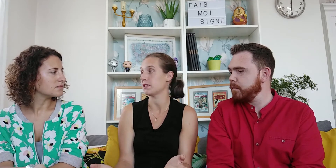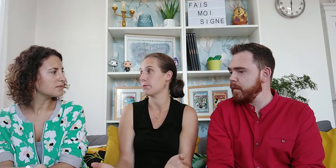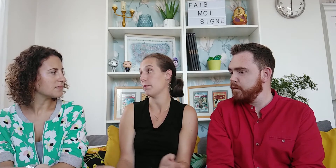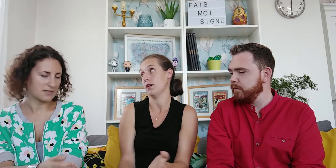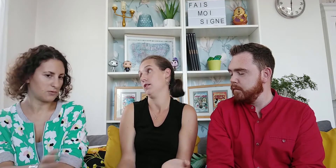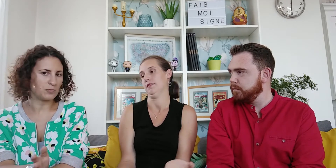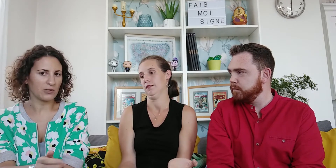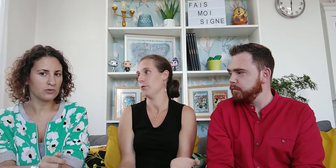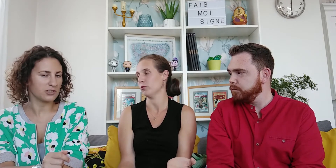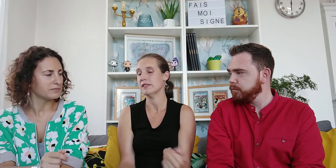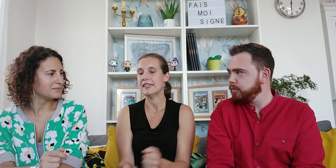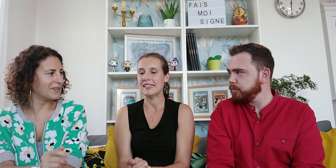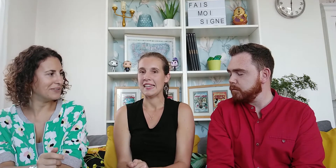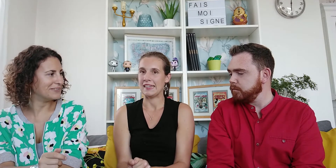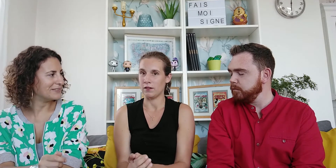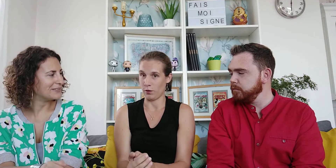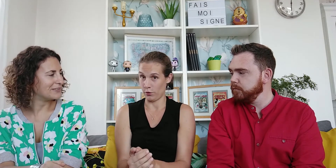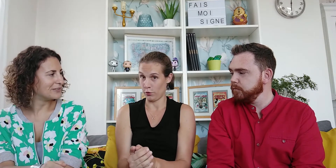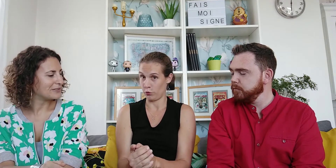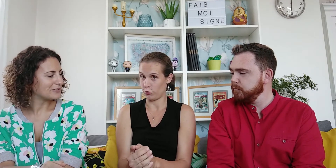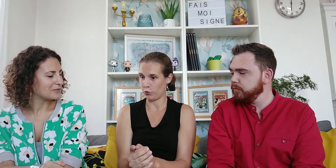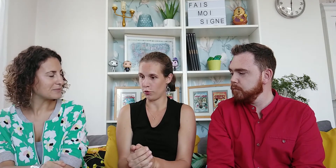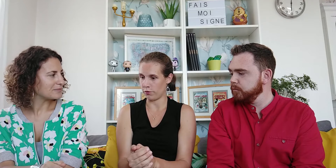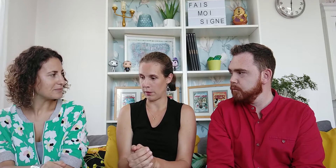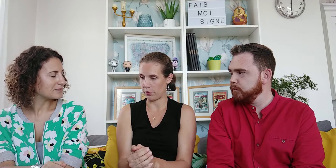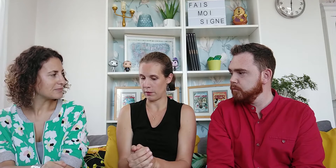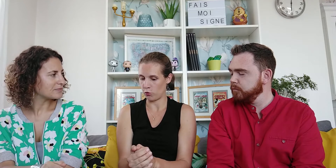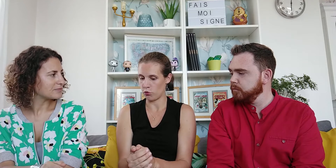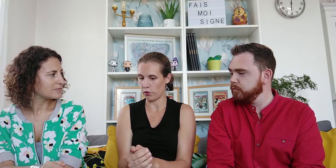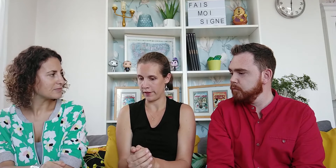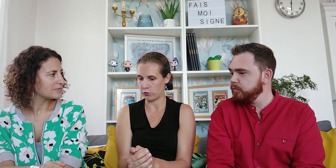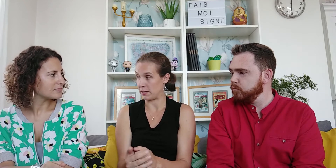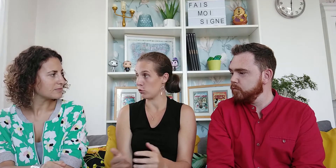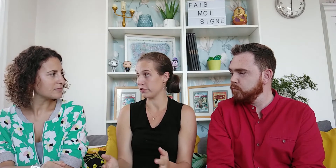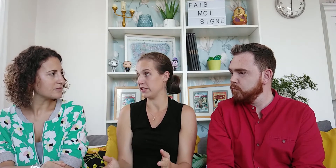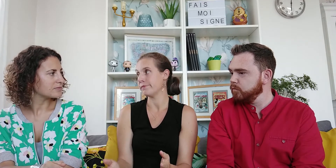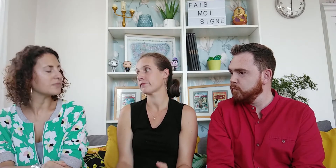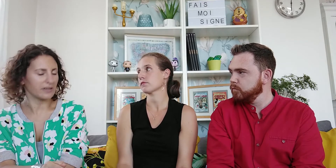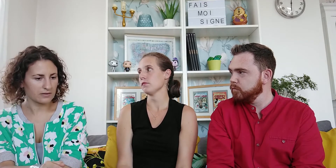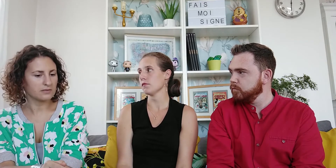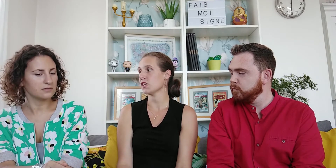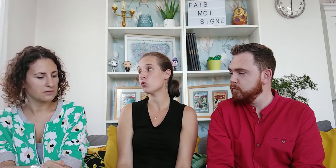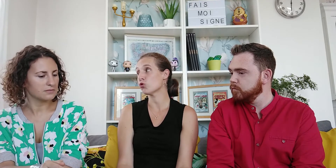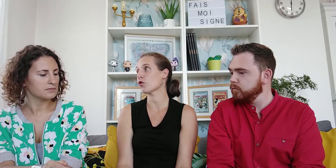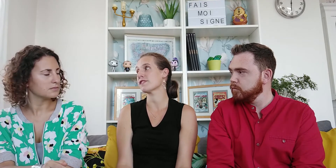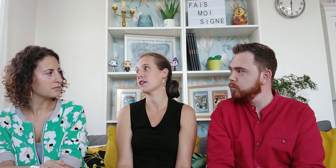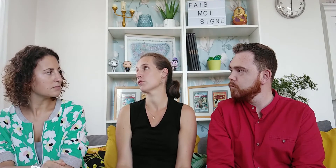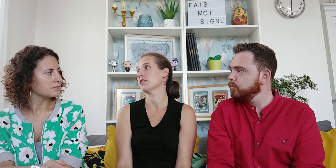pratique pas, tu perds tout déjà. Et du coup, on apprenait beaucoup en fait sous base de comptines. D'accord. Et du coup, je refaisais les comptines avec